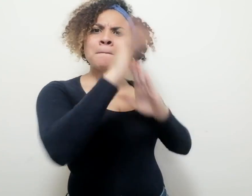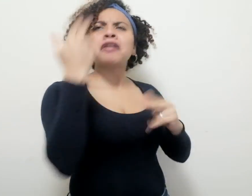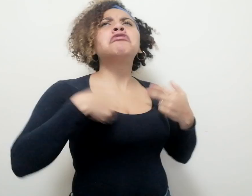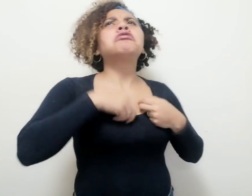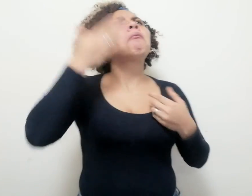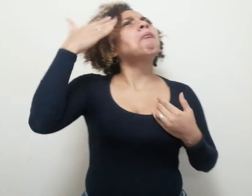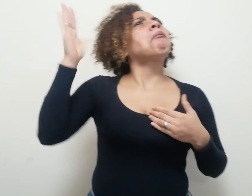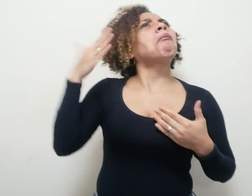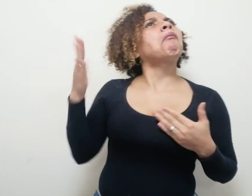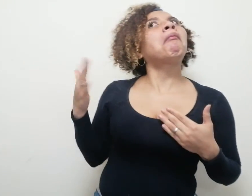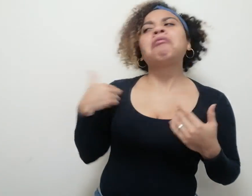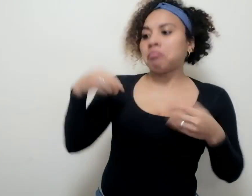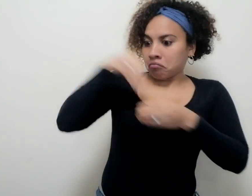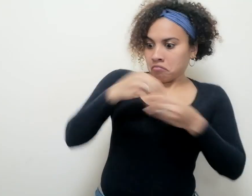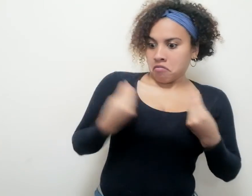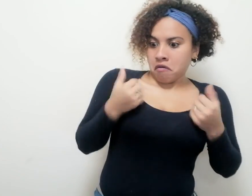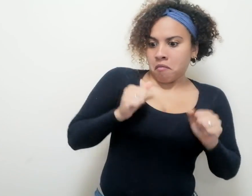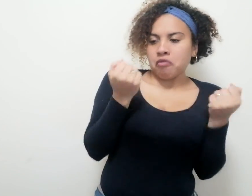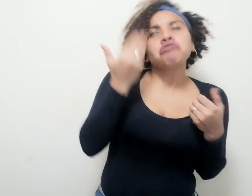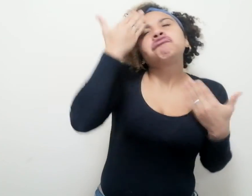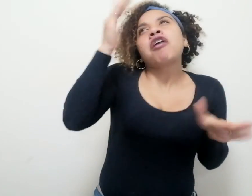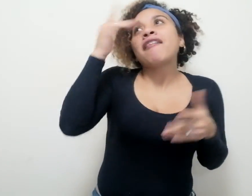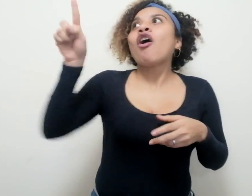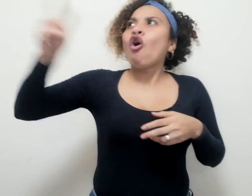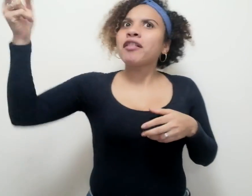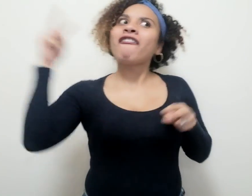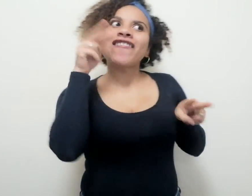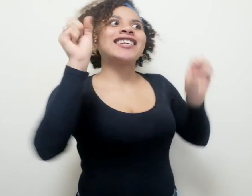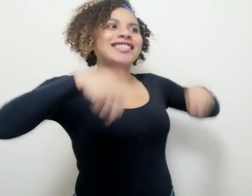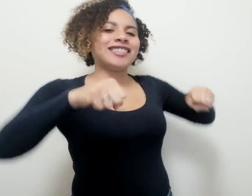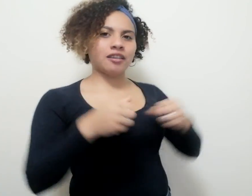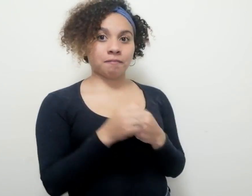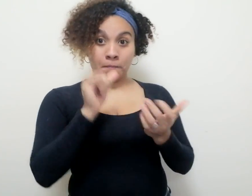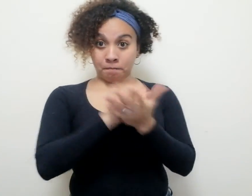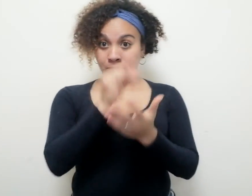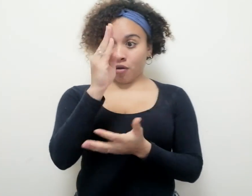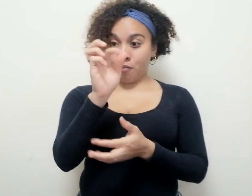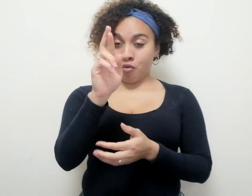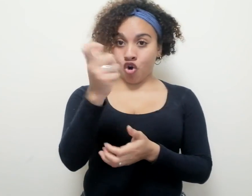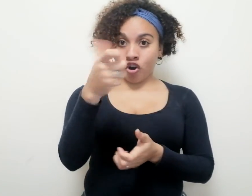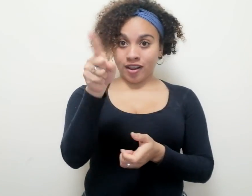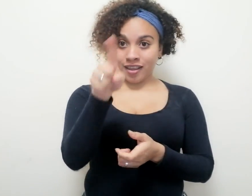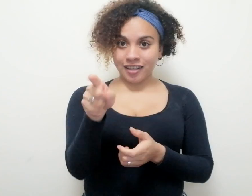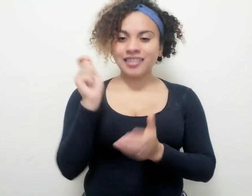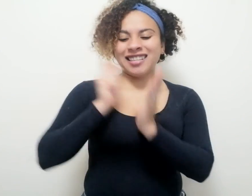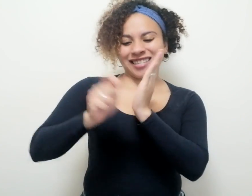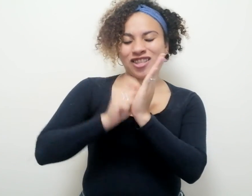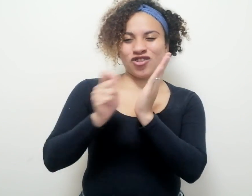para quien vive ahí mismo. Bien decía Borges, en El escritor argentino y la